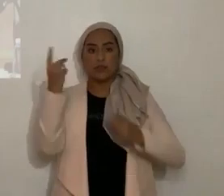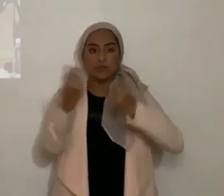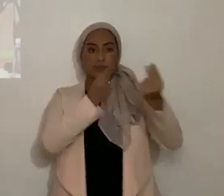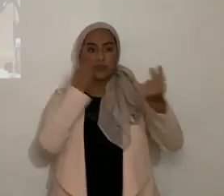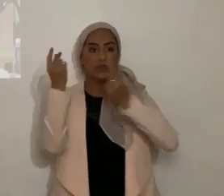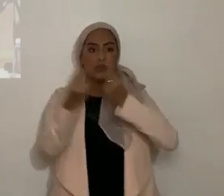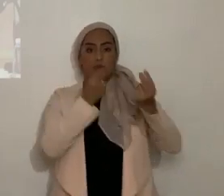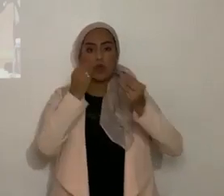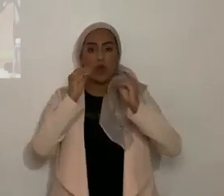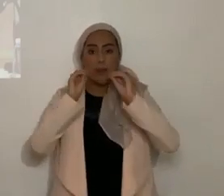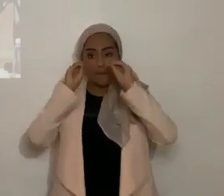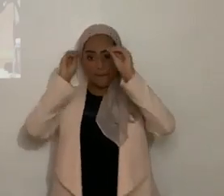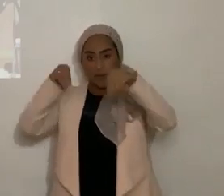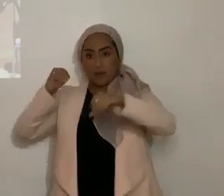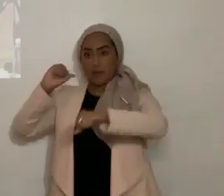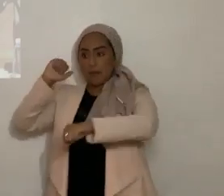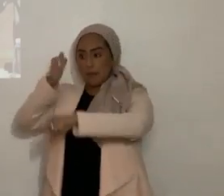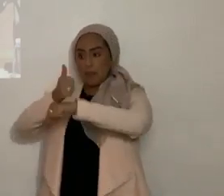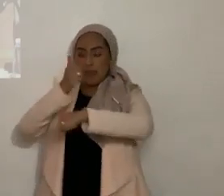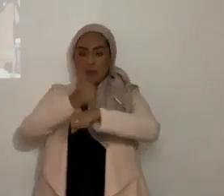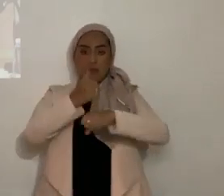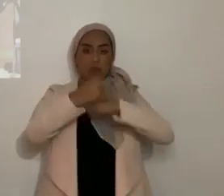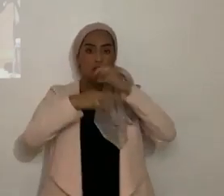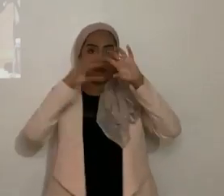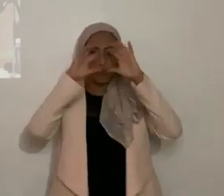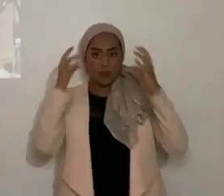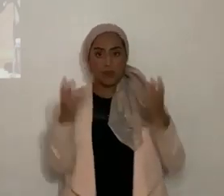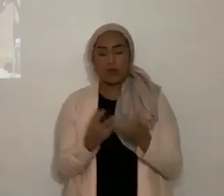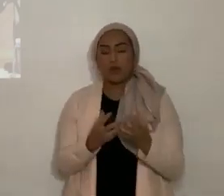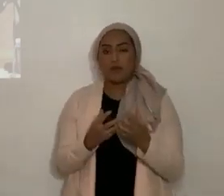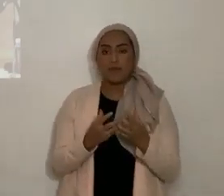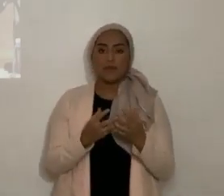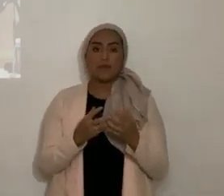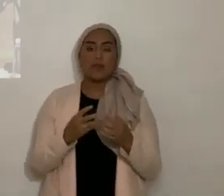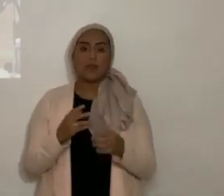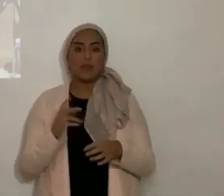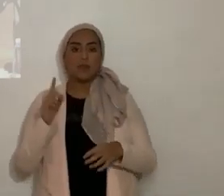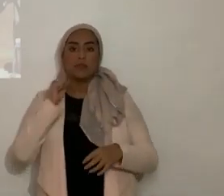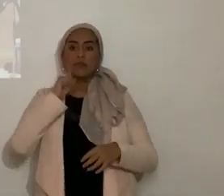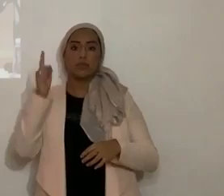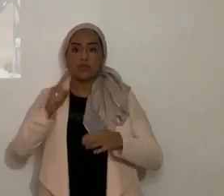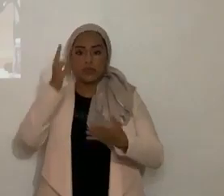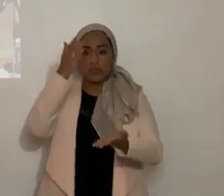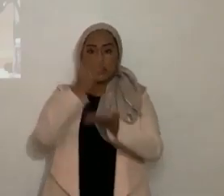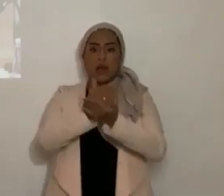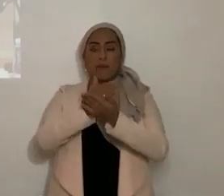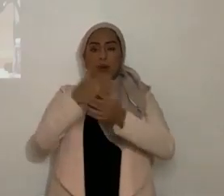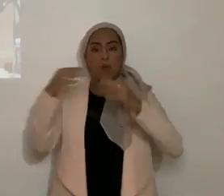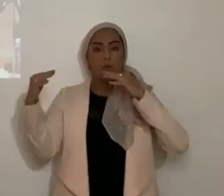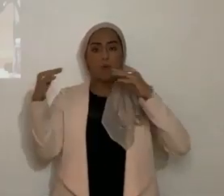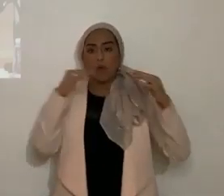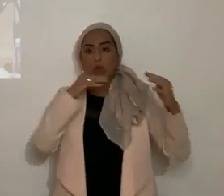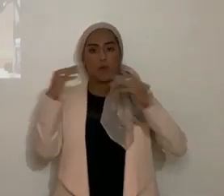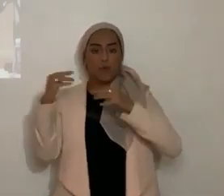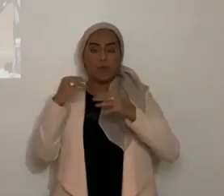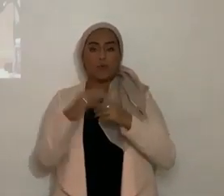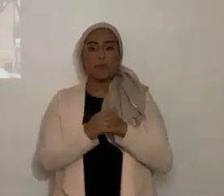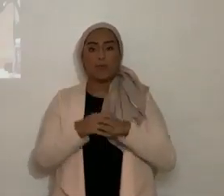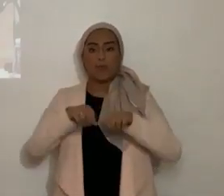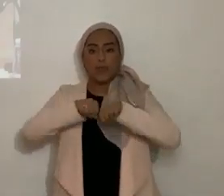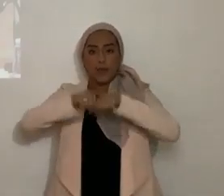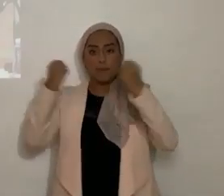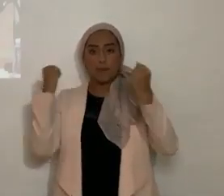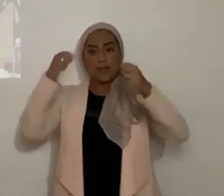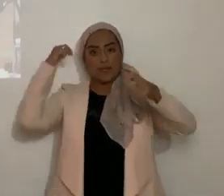Yahweh, que ha puesto asolamientos en la tierra, que hace cesar las guerras hasta los fines de la tierra, que quiebra